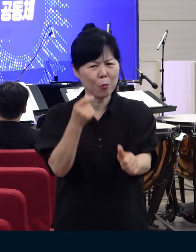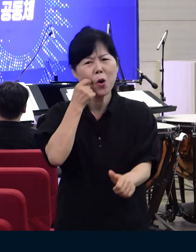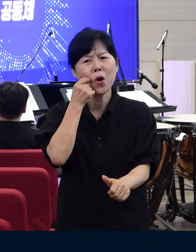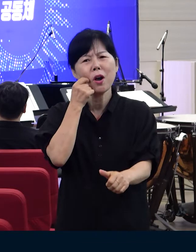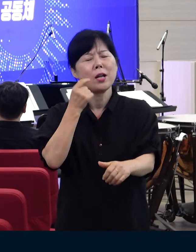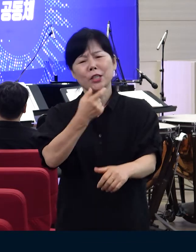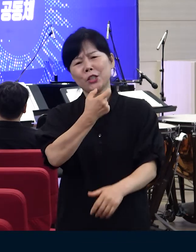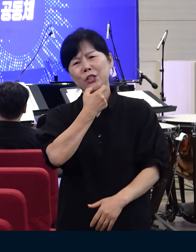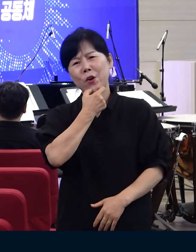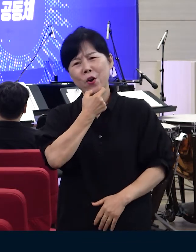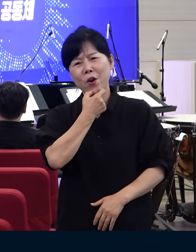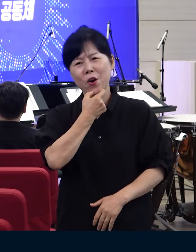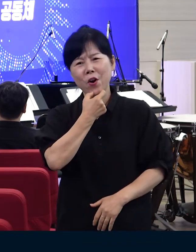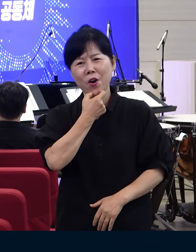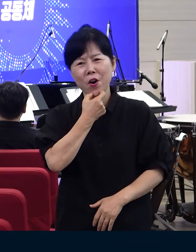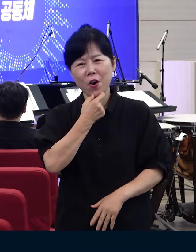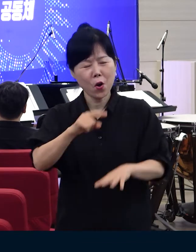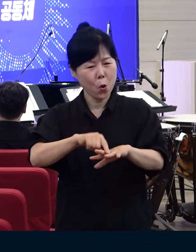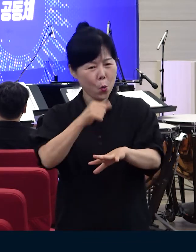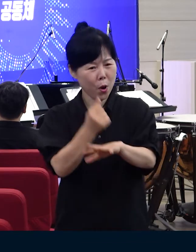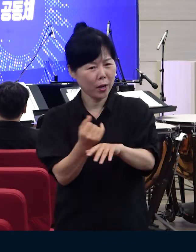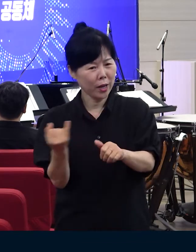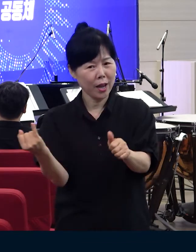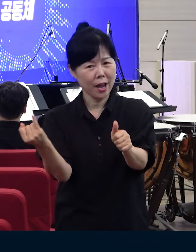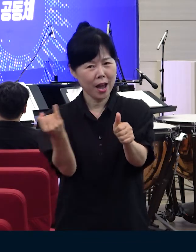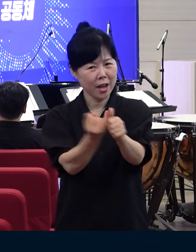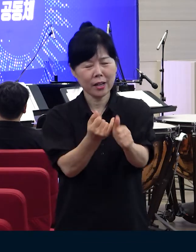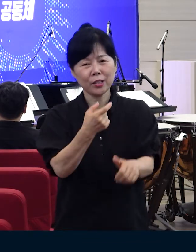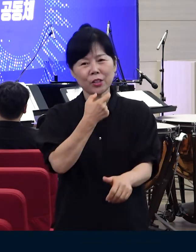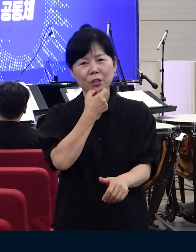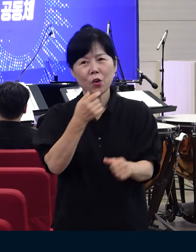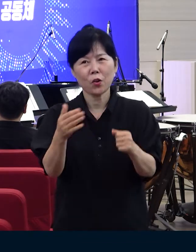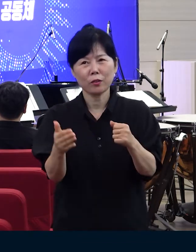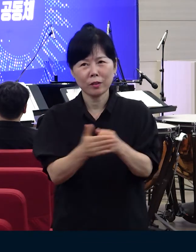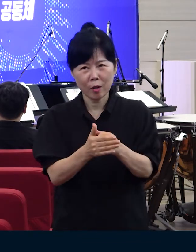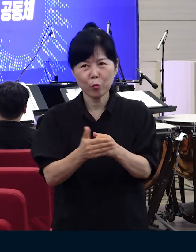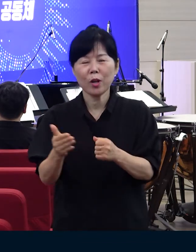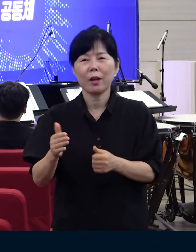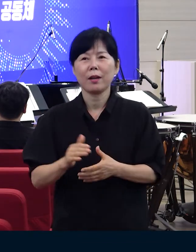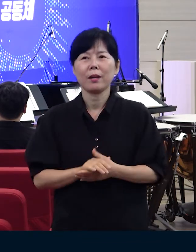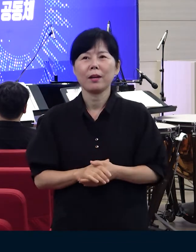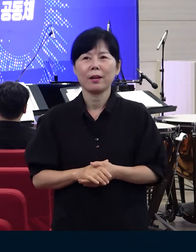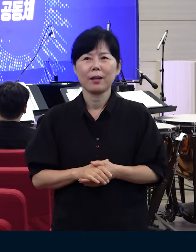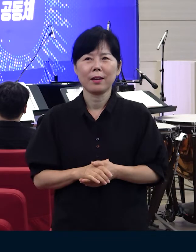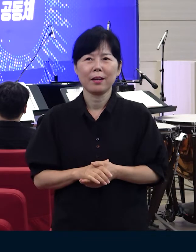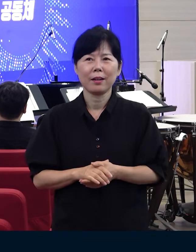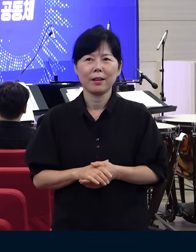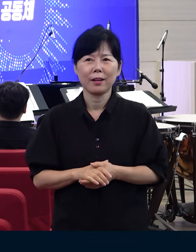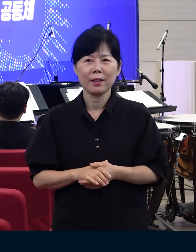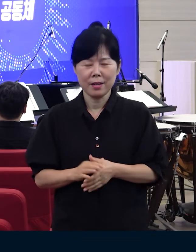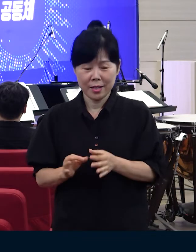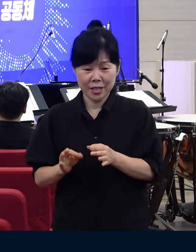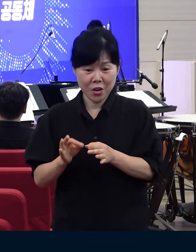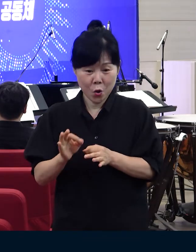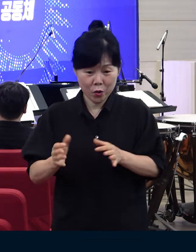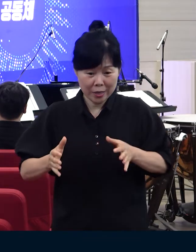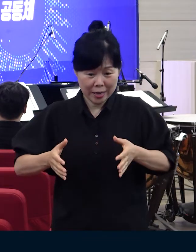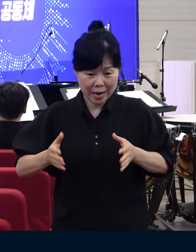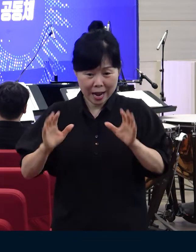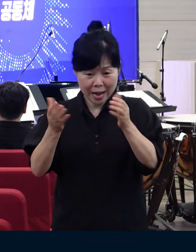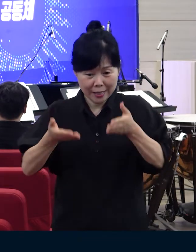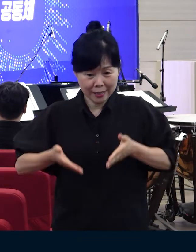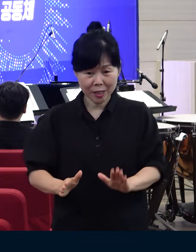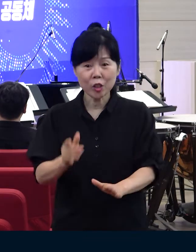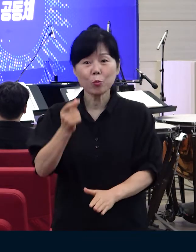그래서 왕한테 시집가지 않기 위해서, 왕과 결혼하지 않기 위해서, 그래서 영원히 아이를 낳지